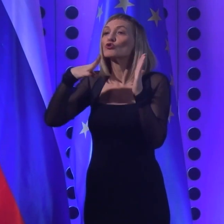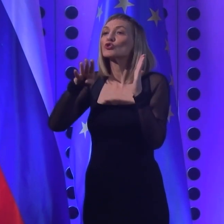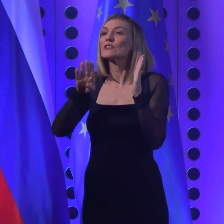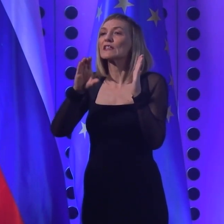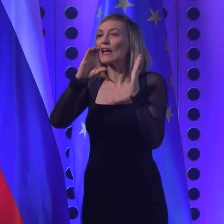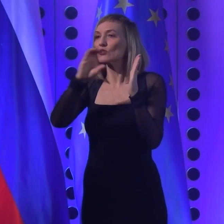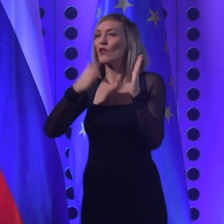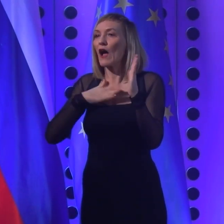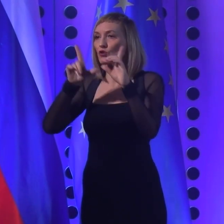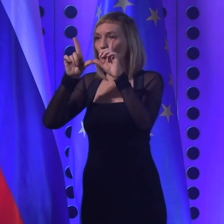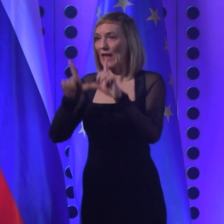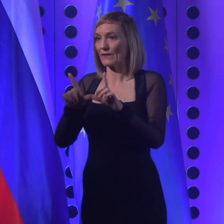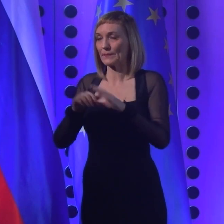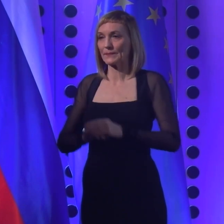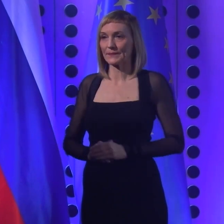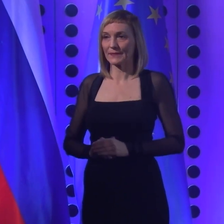naše ustave.